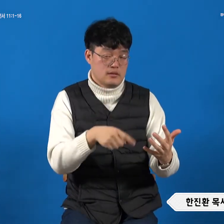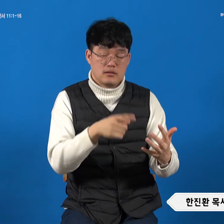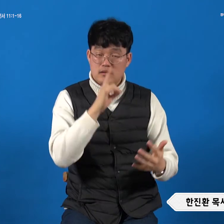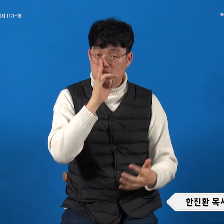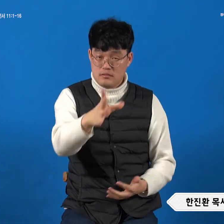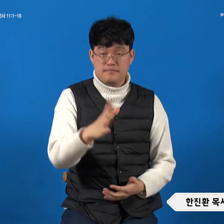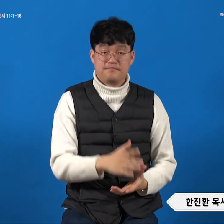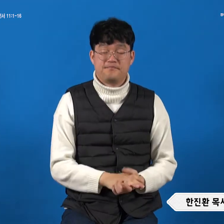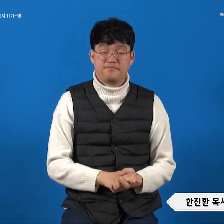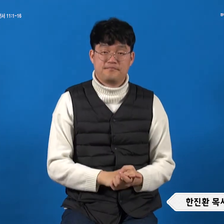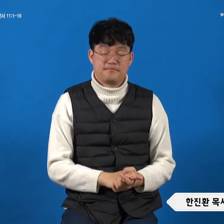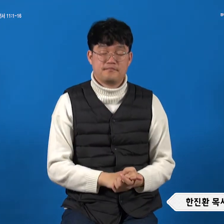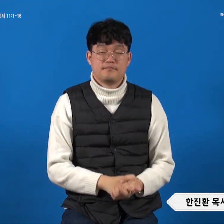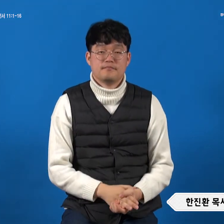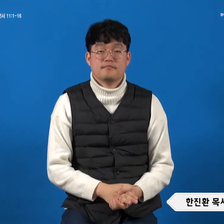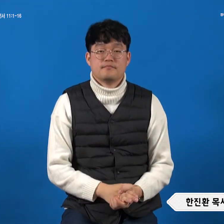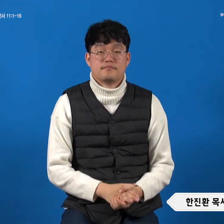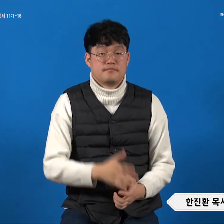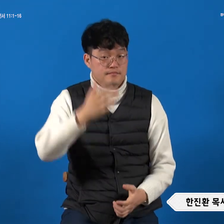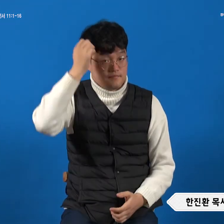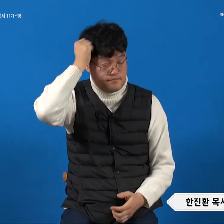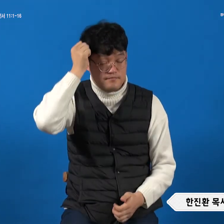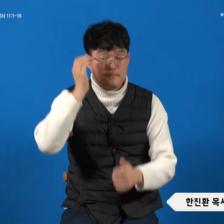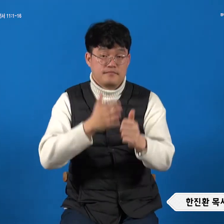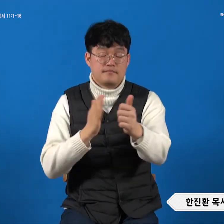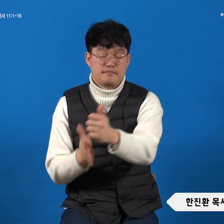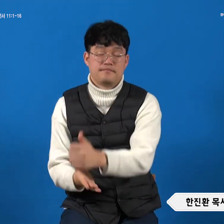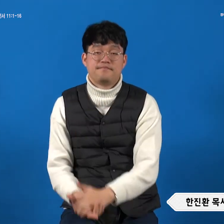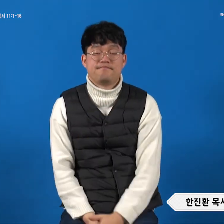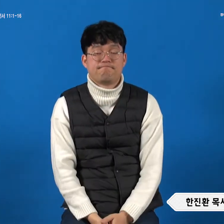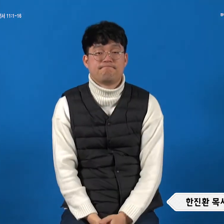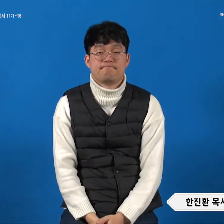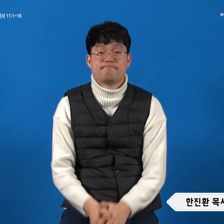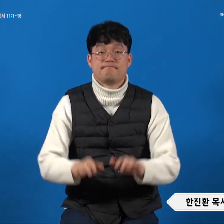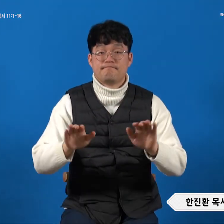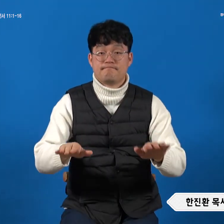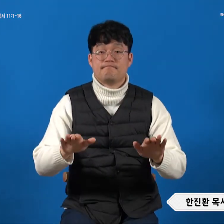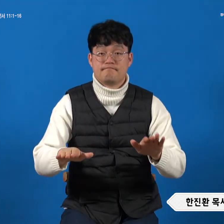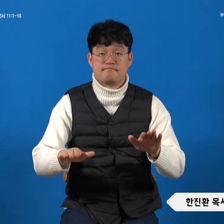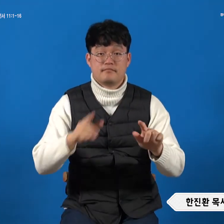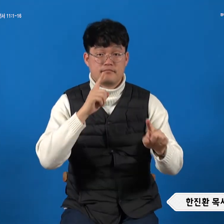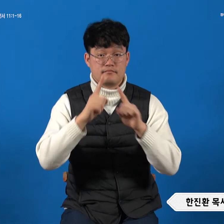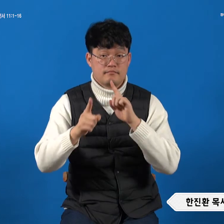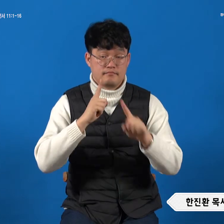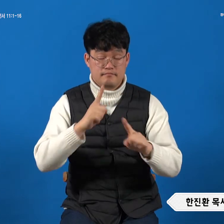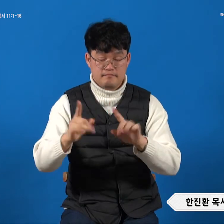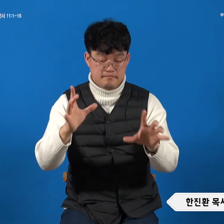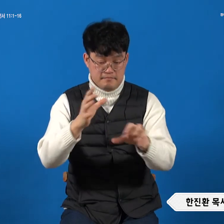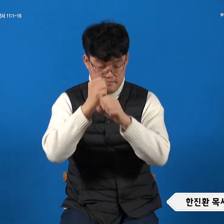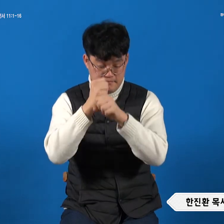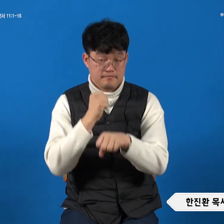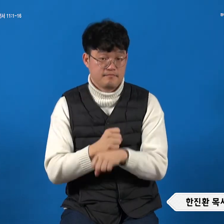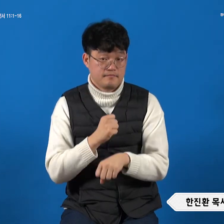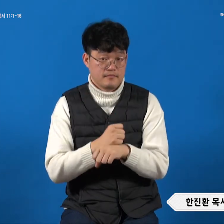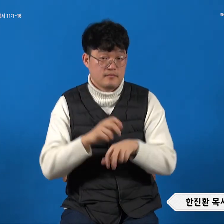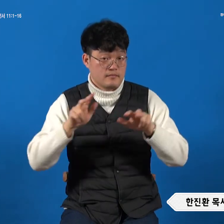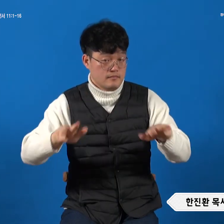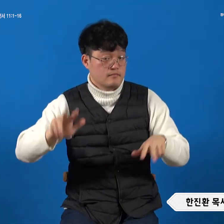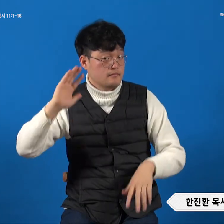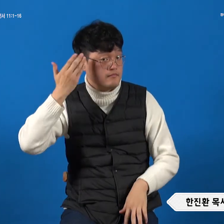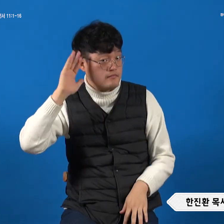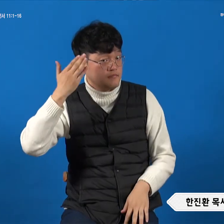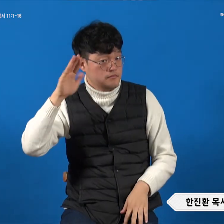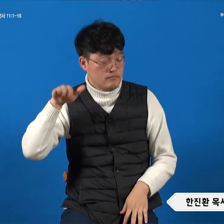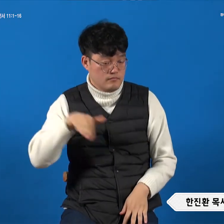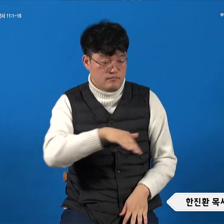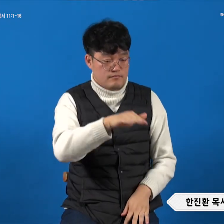것은 잘못하면 아이들을 망치는 지름길이라는 것을 기억해야 됩니다. 오늘 말씀을 맺겠습니다.